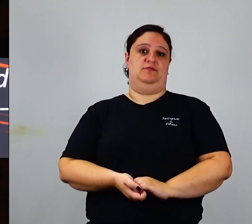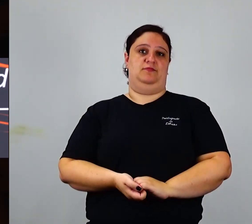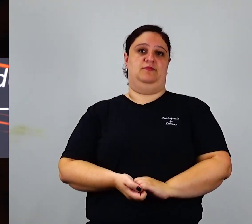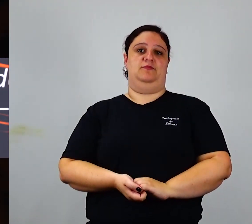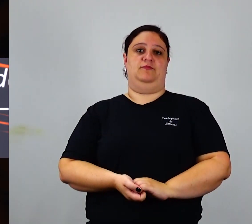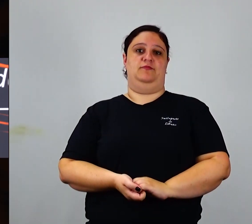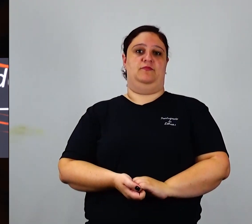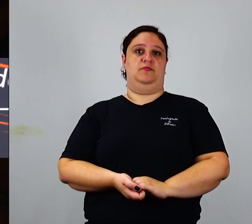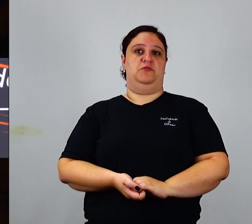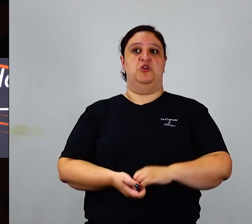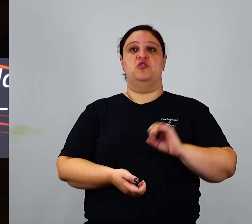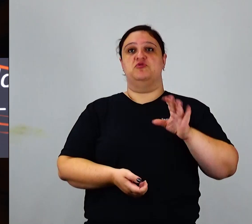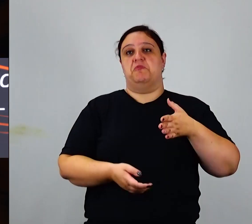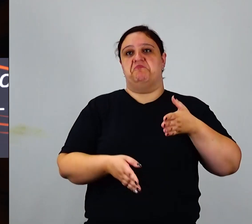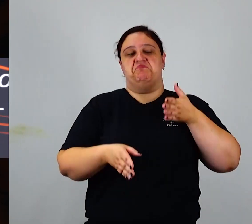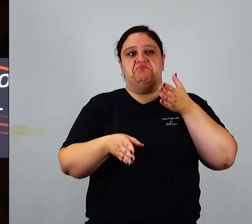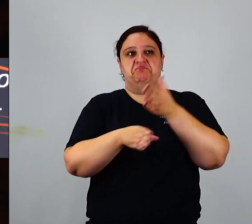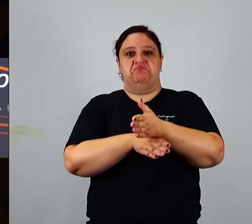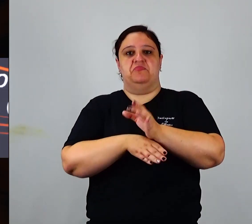Ela é só uma passagem.